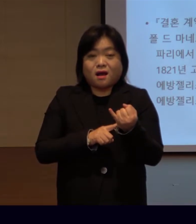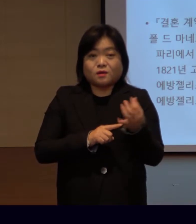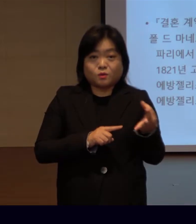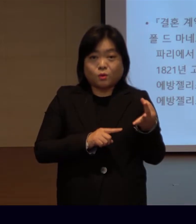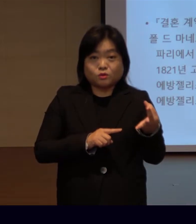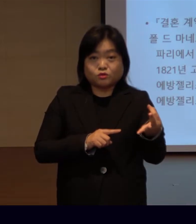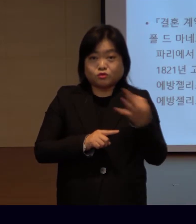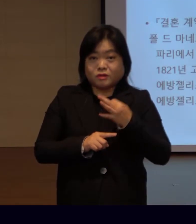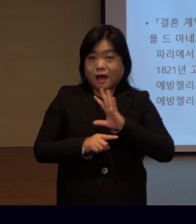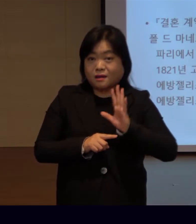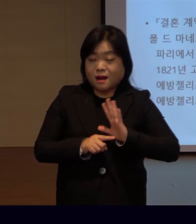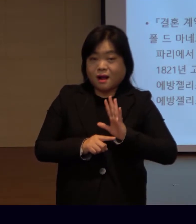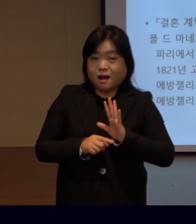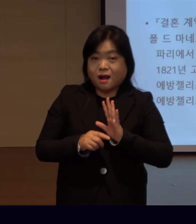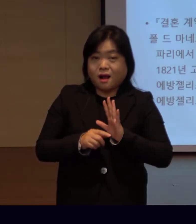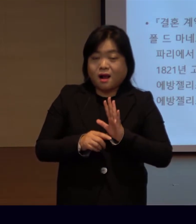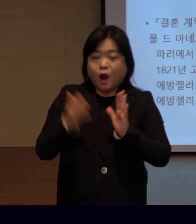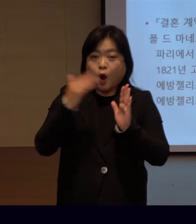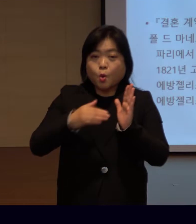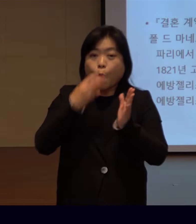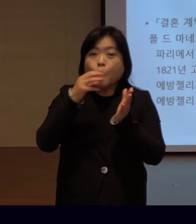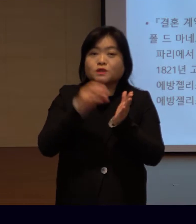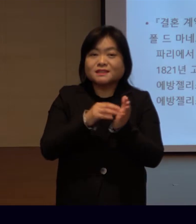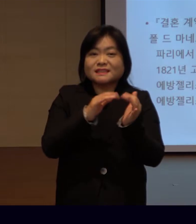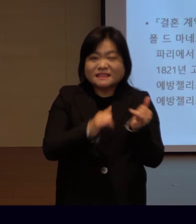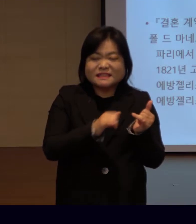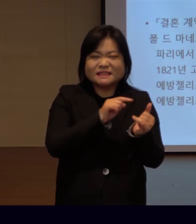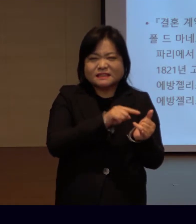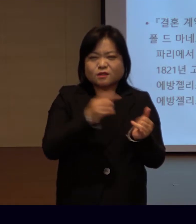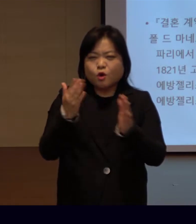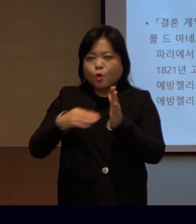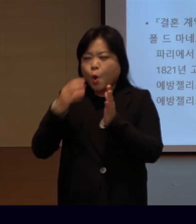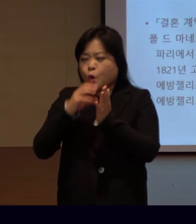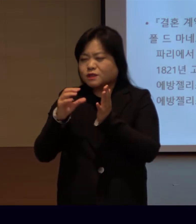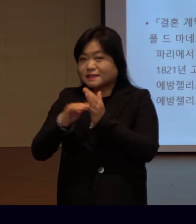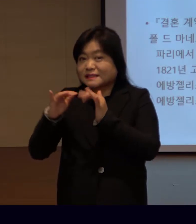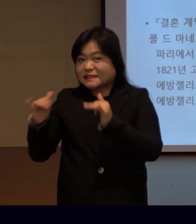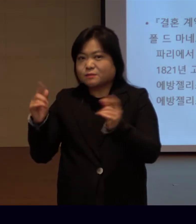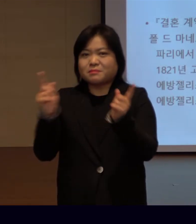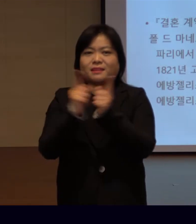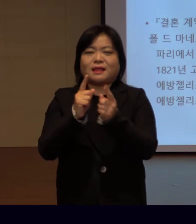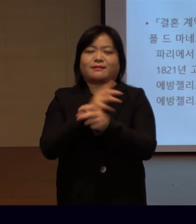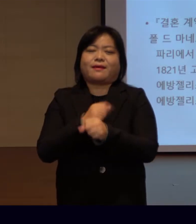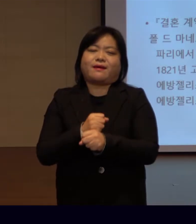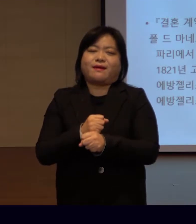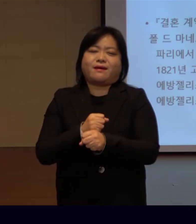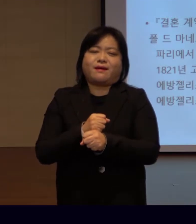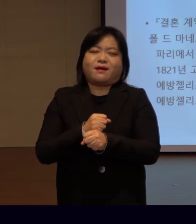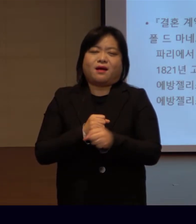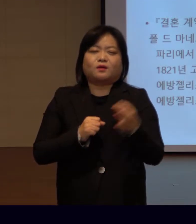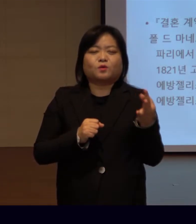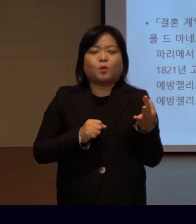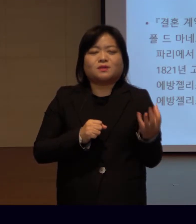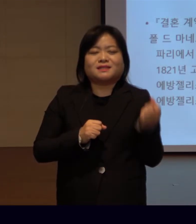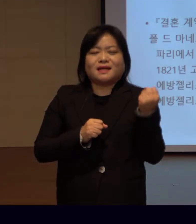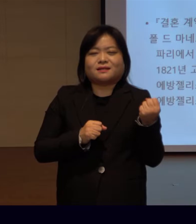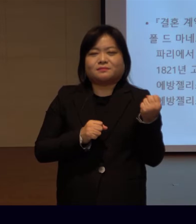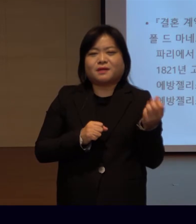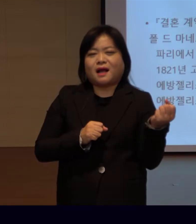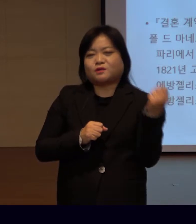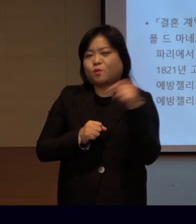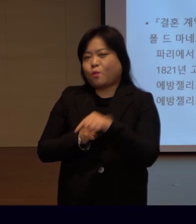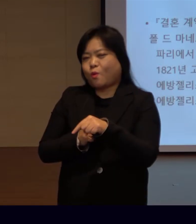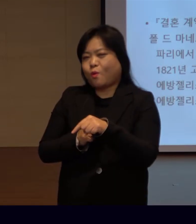아니라 아까 말씀드린 것처럼 공증인들끼리 만나서 계약서를 씁니다. 얼마의 지참금을 가지고 가고